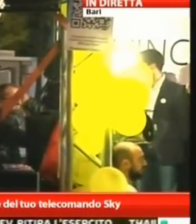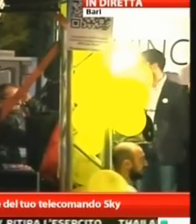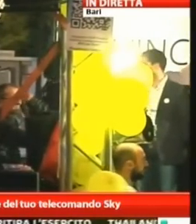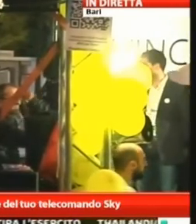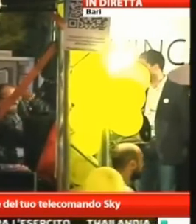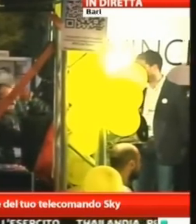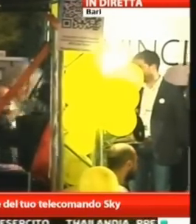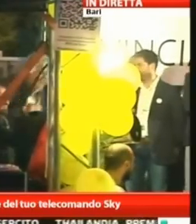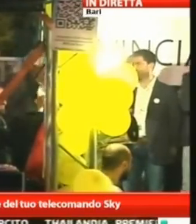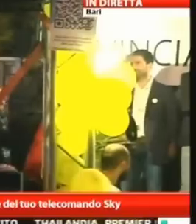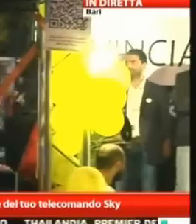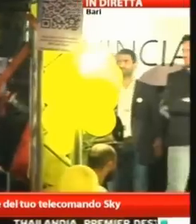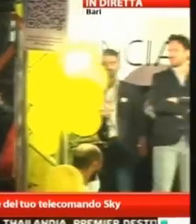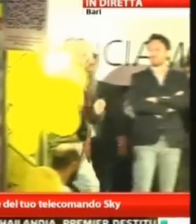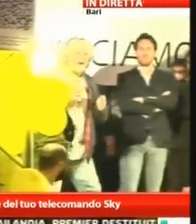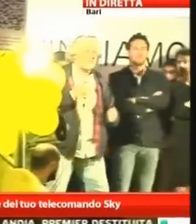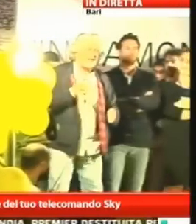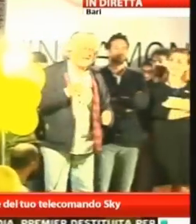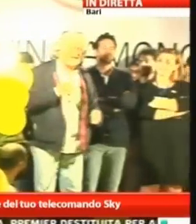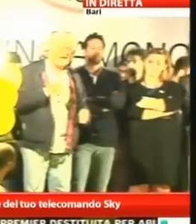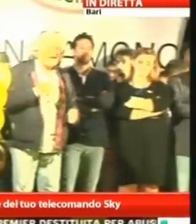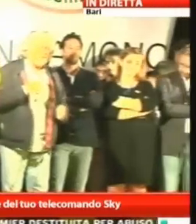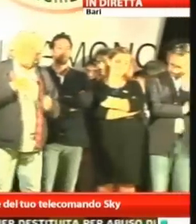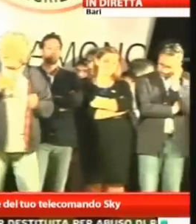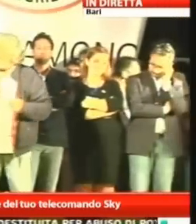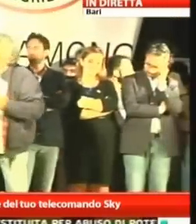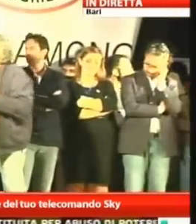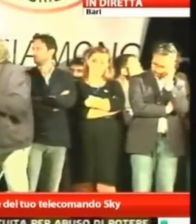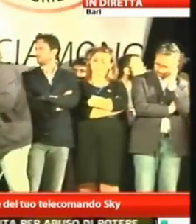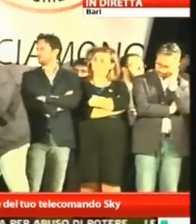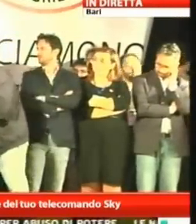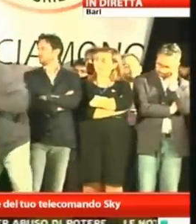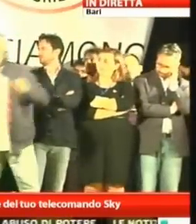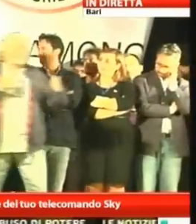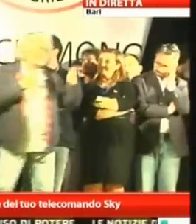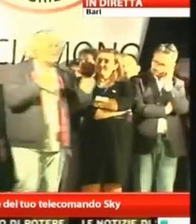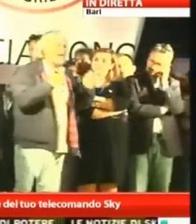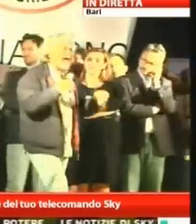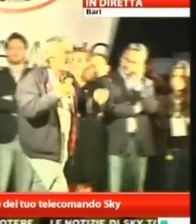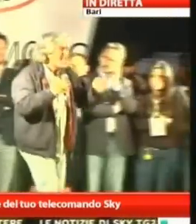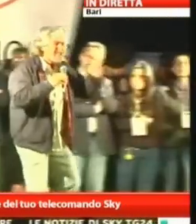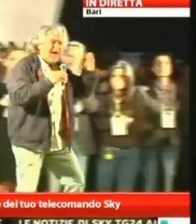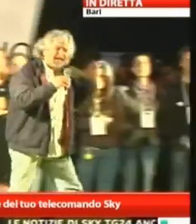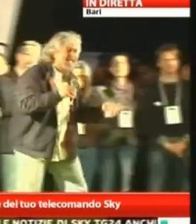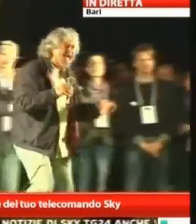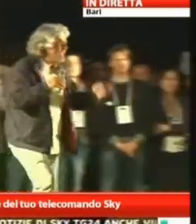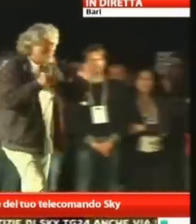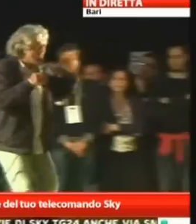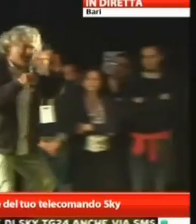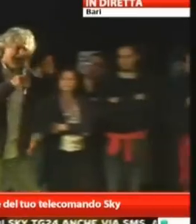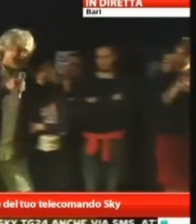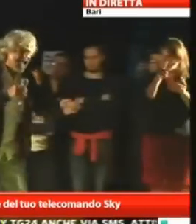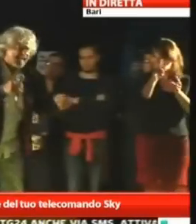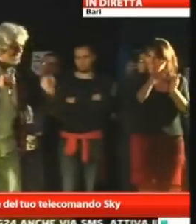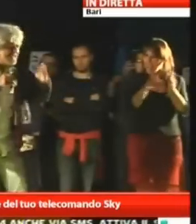culo, uno che fa delle cose così e dice quelle cose lì. Questa è una persona malata, come sono tutti malati i banchieri, i